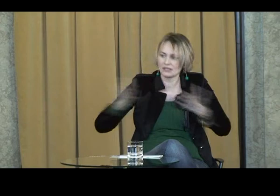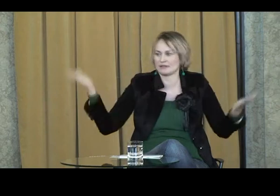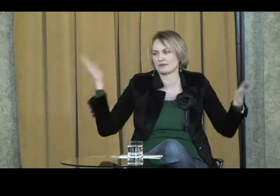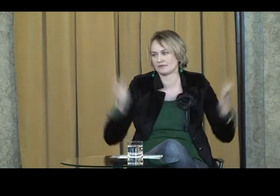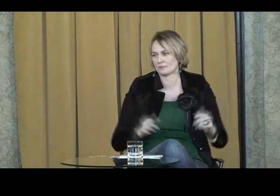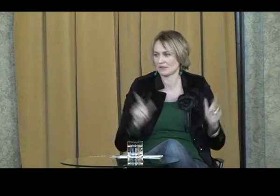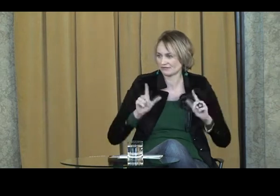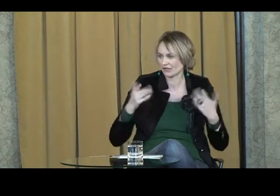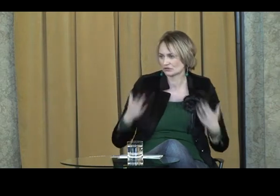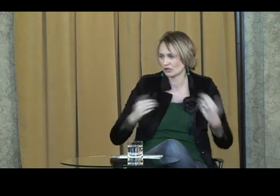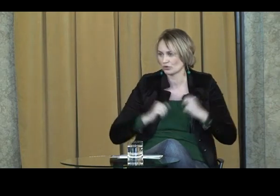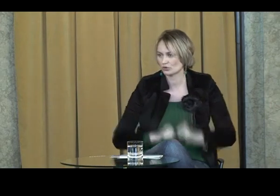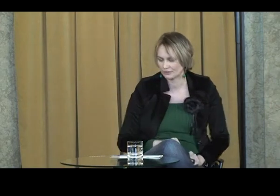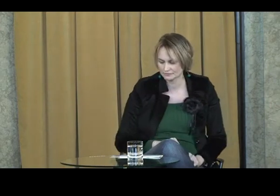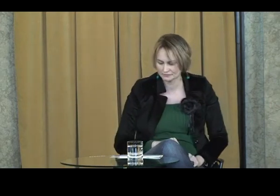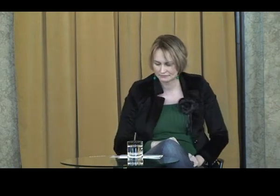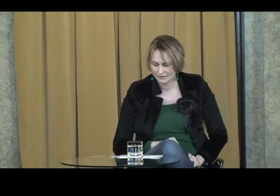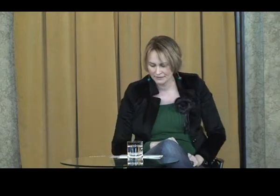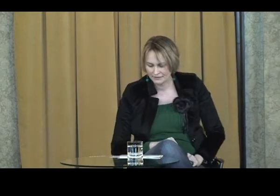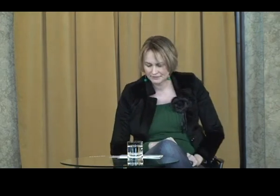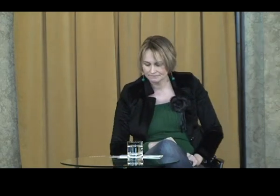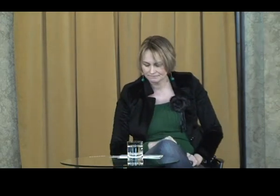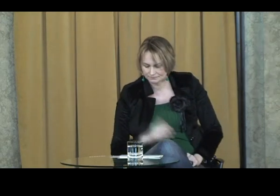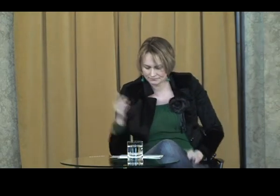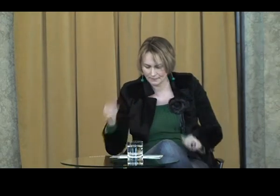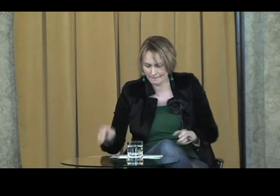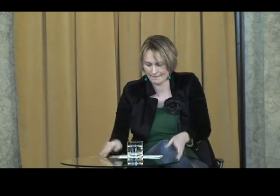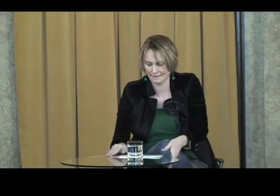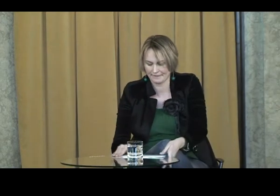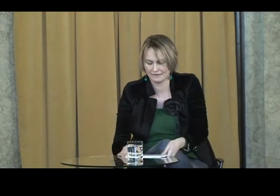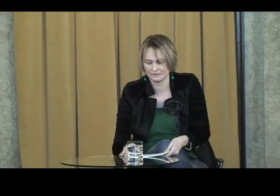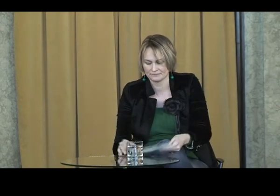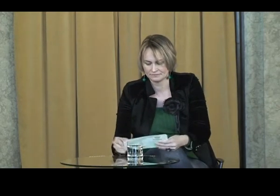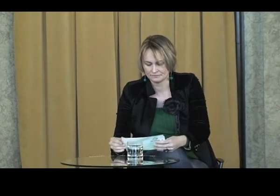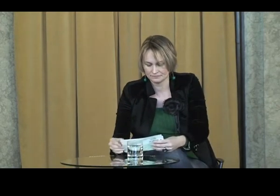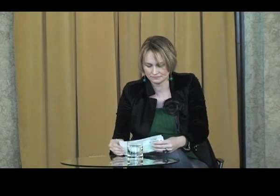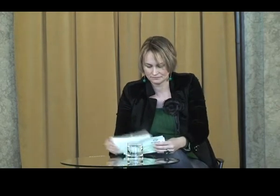Denkmuster, aufbrechen und hier bei dieser Veranstaltung in Ihre Köpfe bringen.